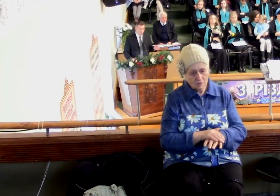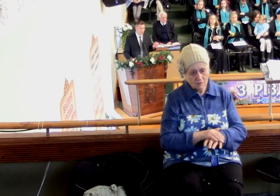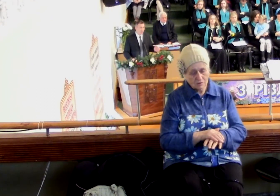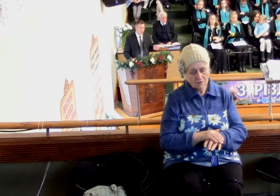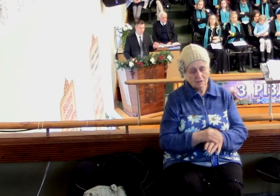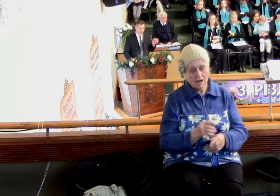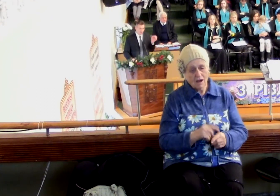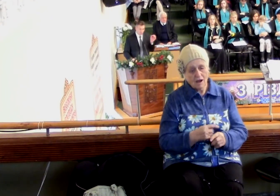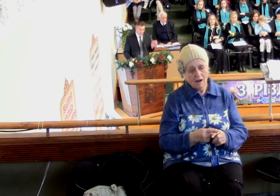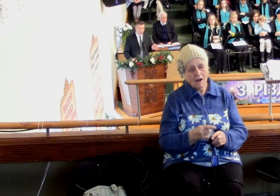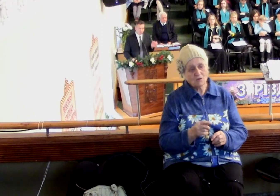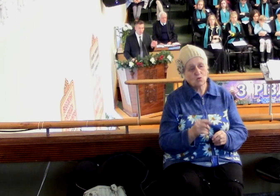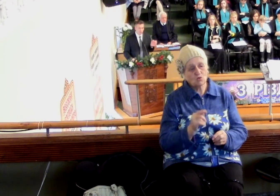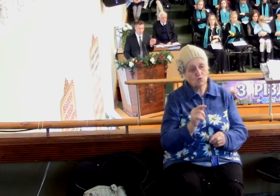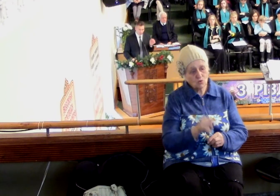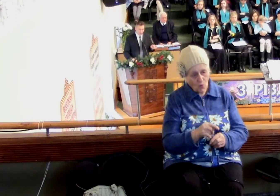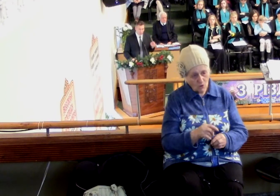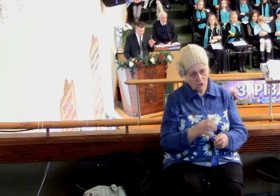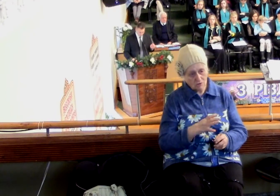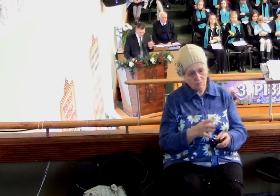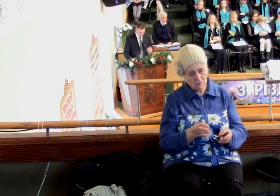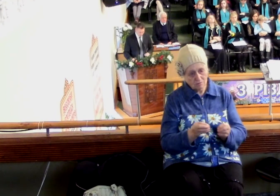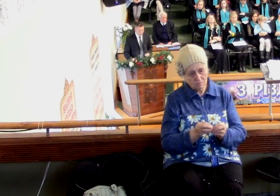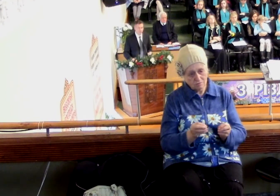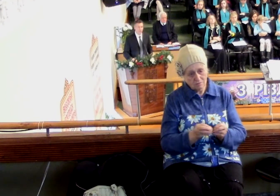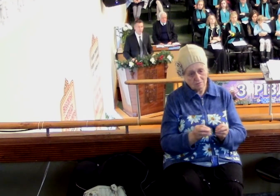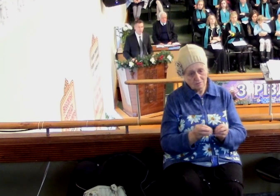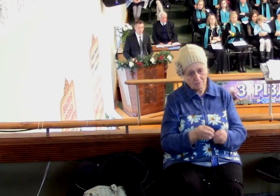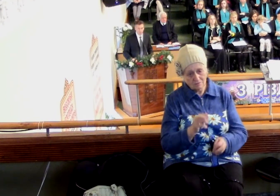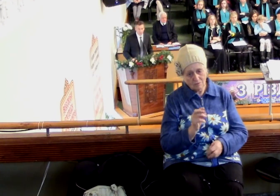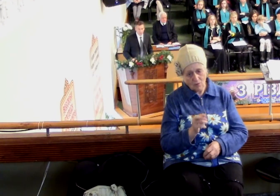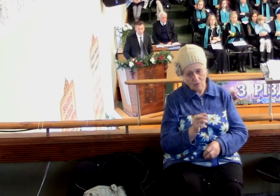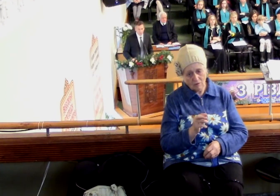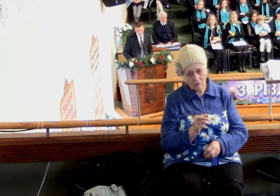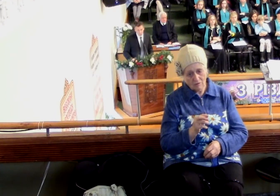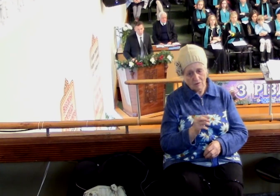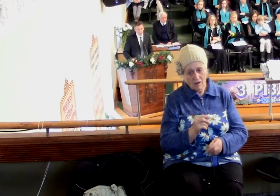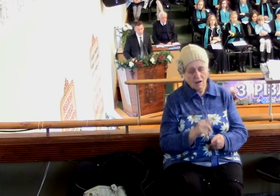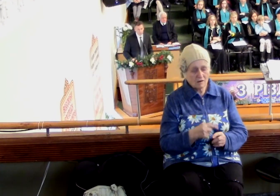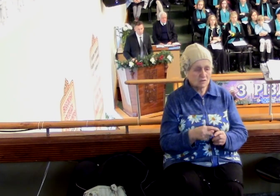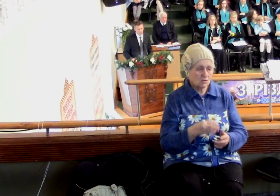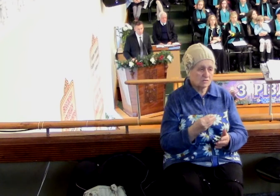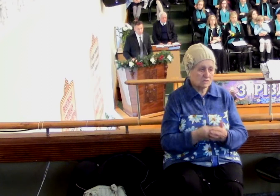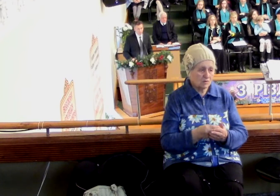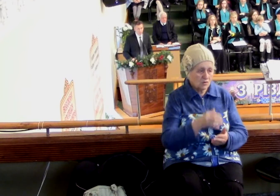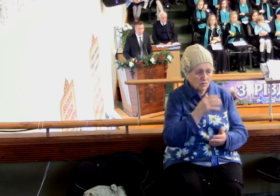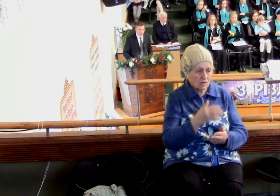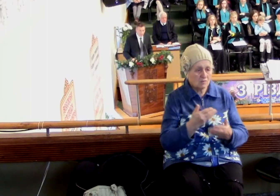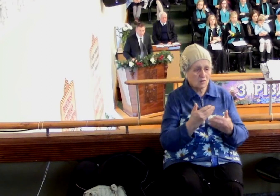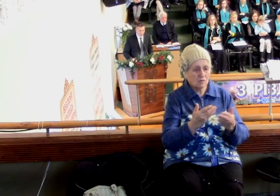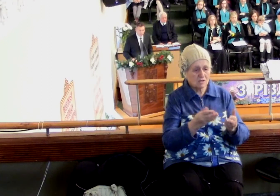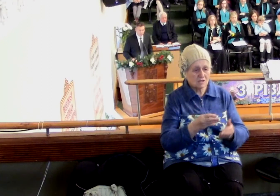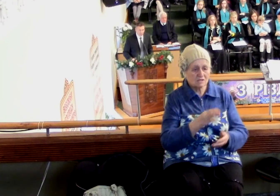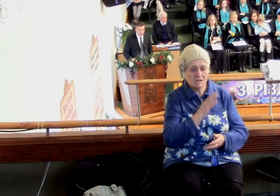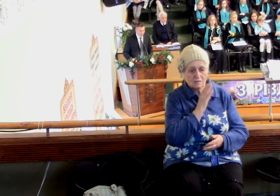был тот же самый милующий человечество Бог, который в свое время обратился к